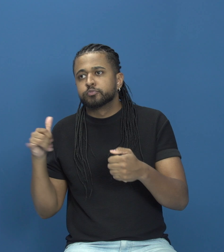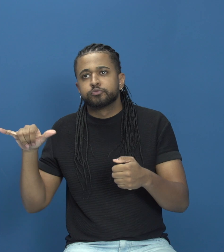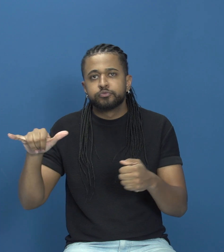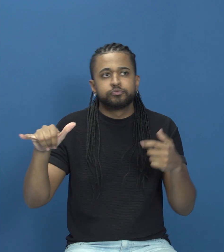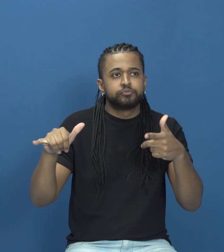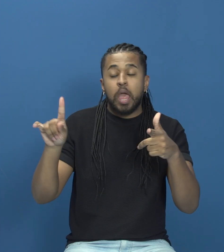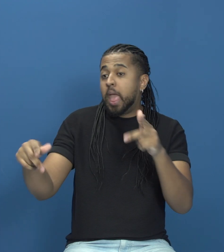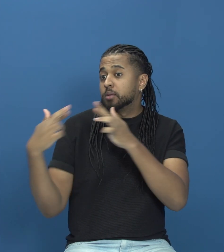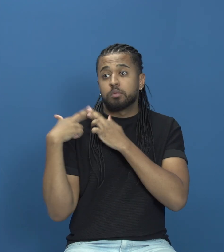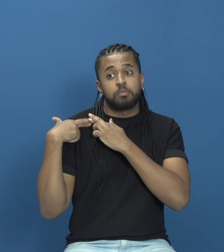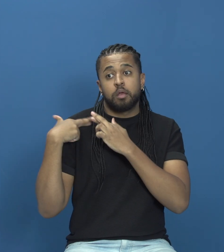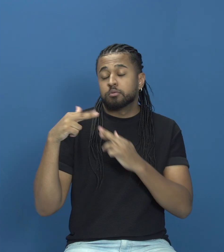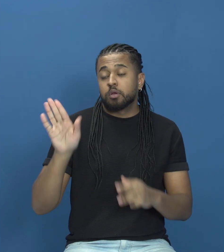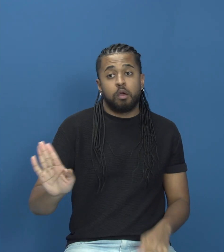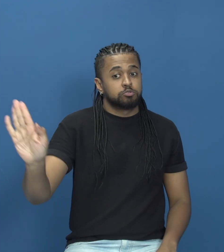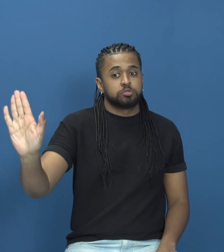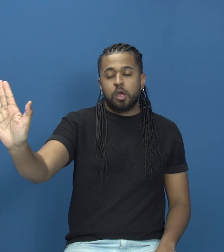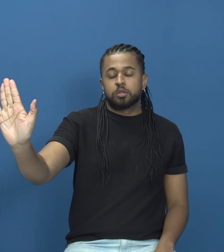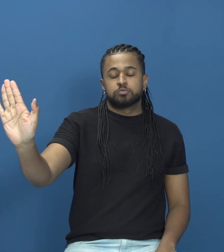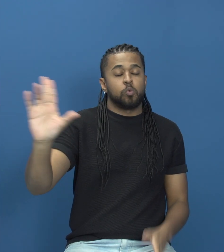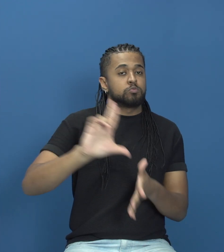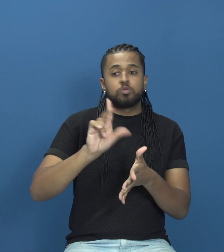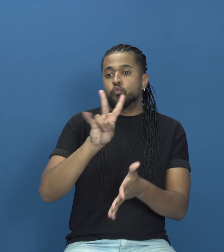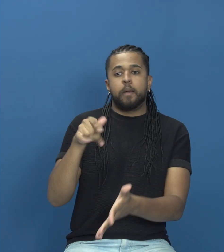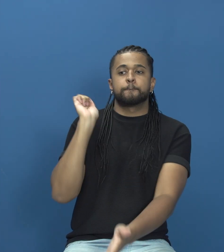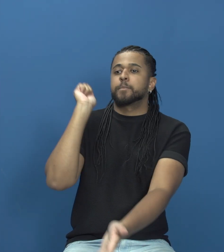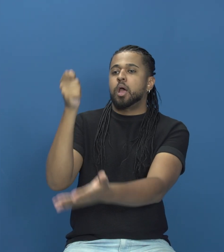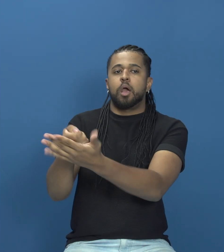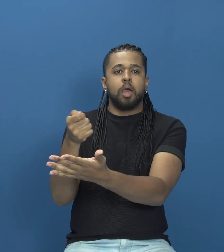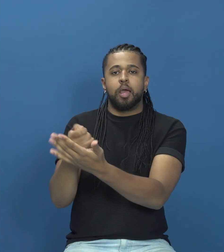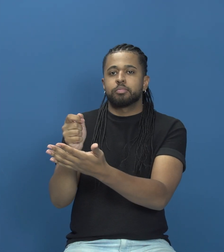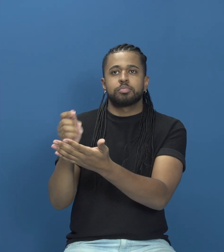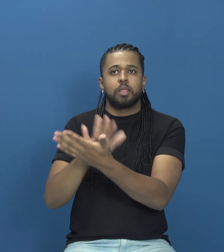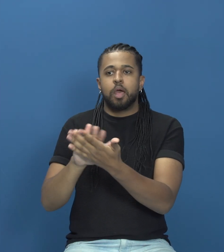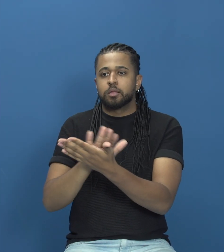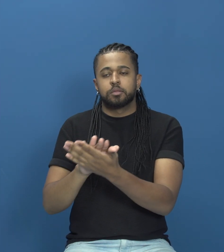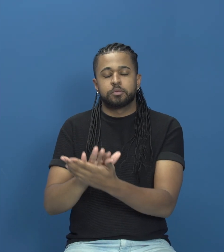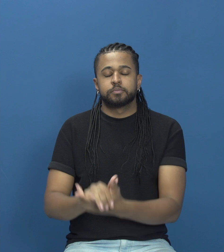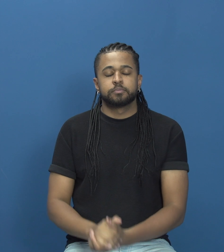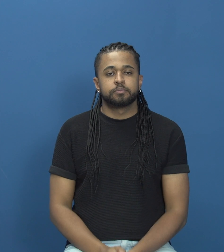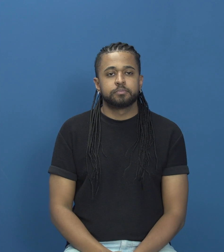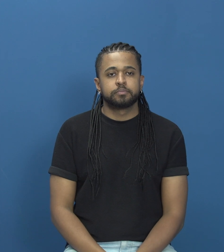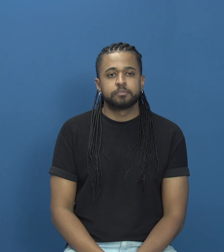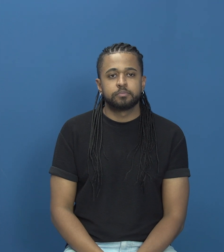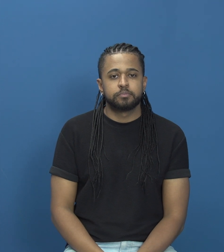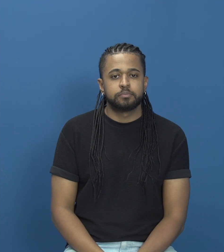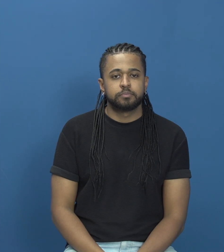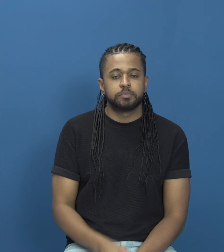do candidato da candidata selecionado, não havendo a possibilidade de reembolso.